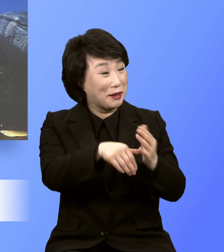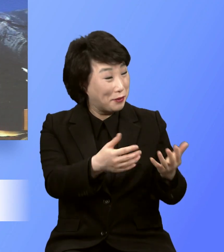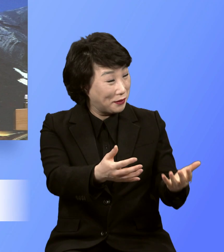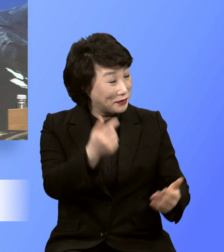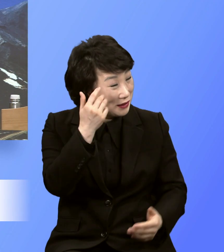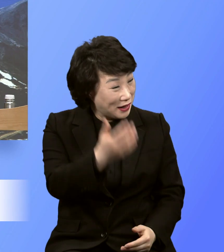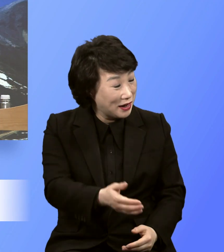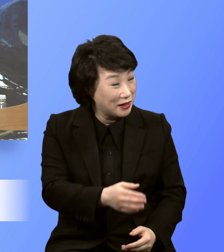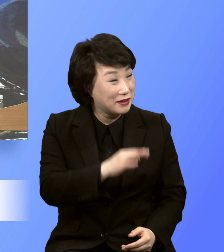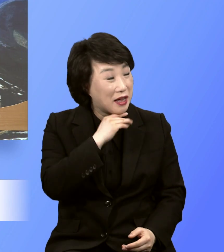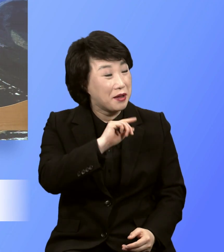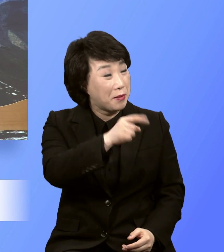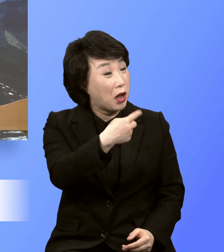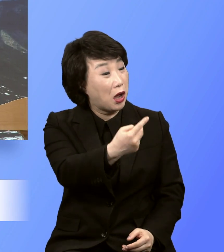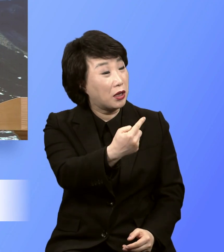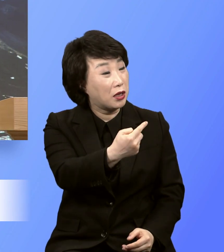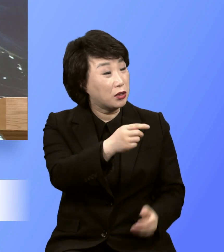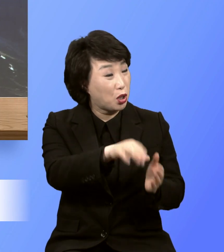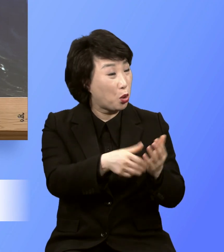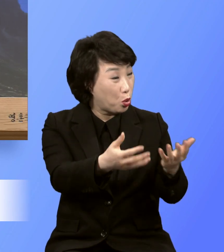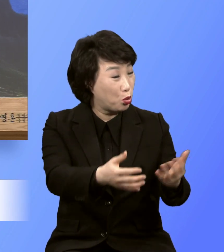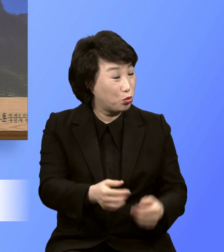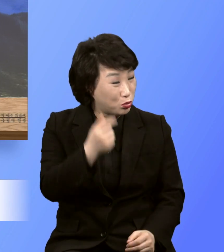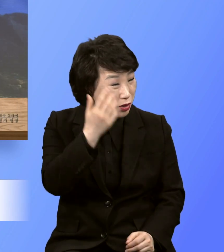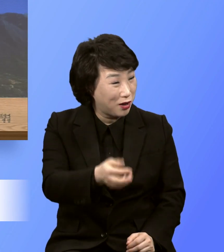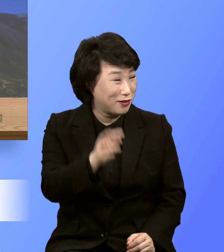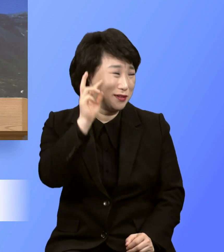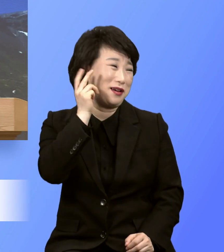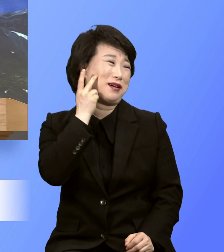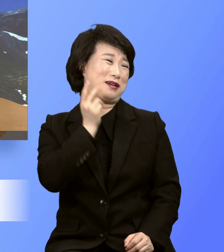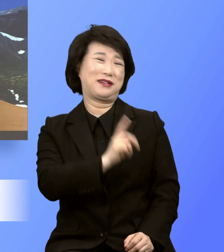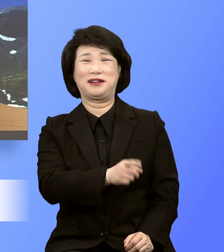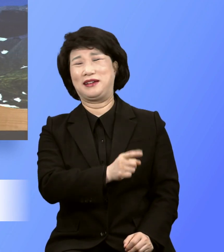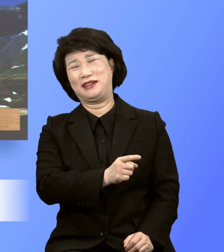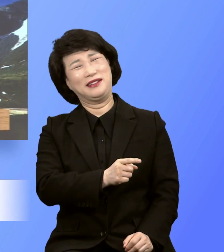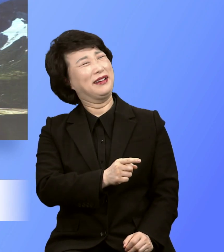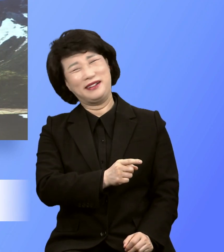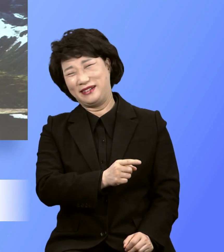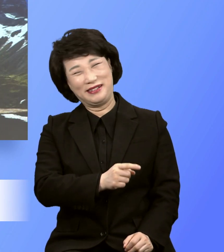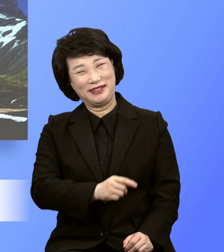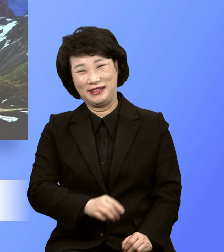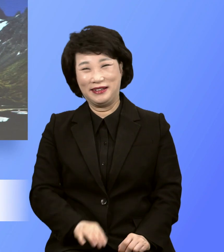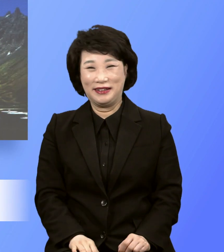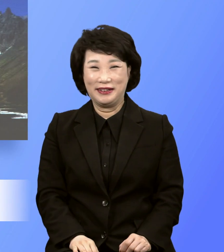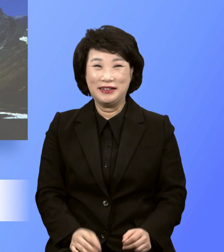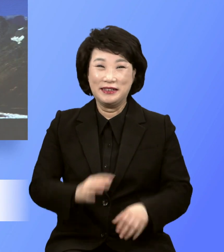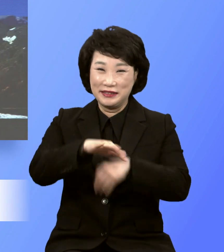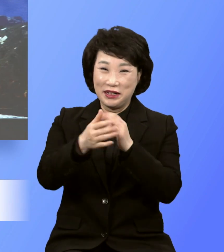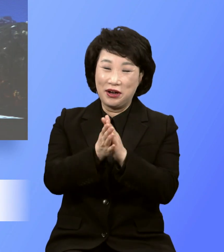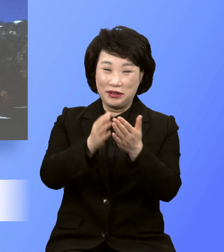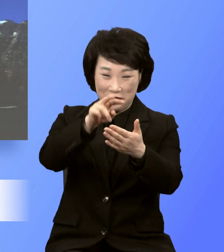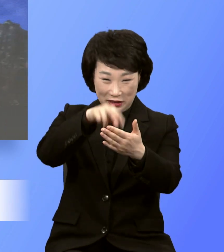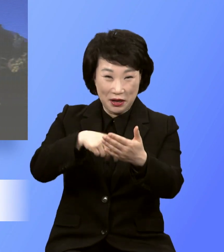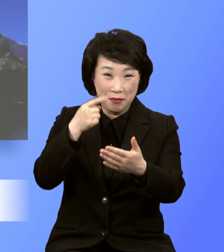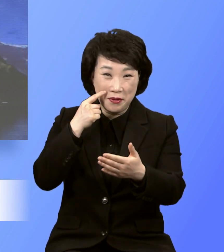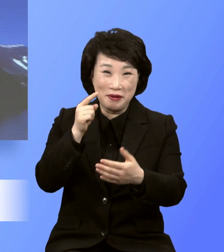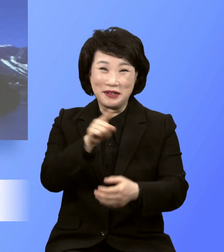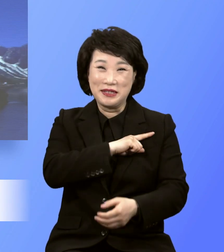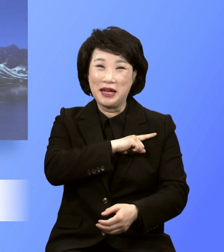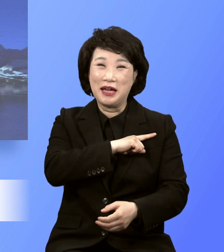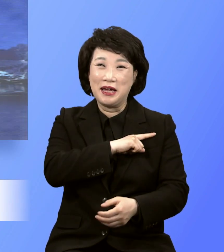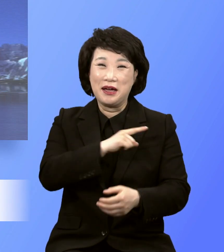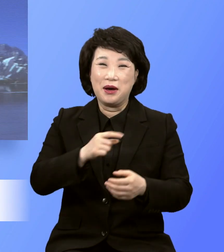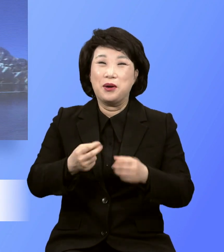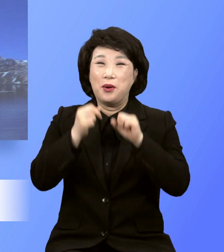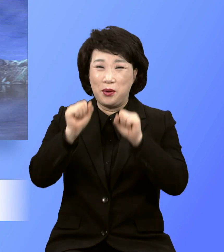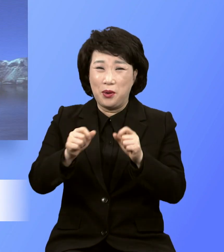넘으면 어떡할 건데. 참 착각이 얼마나 크냐. 예, 성경에서 제일